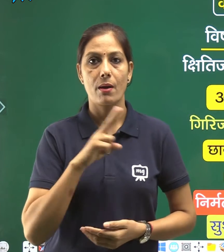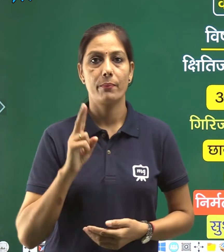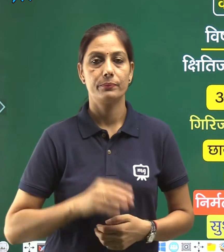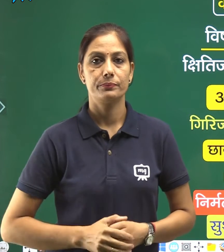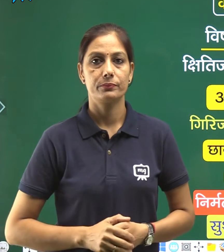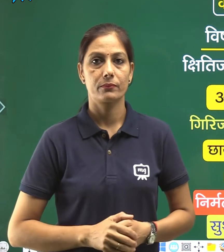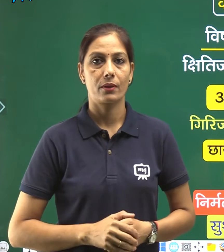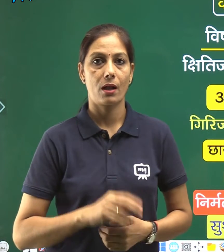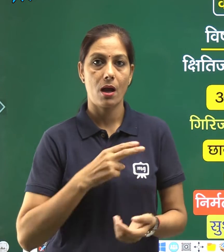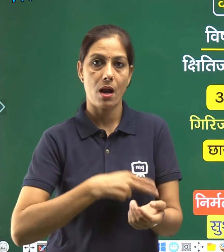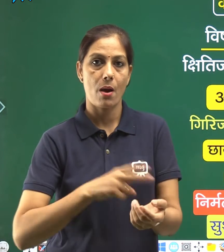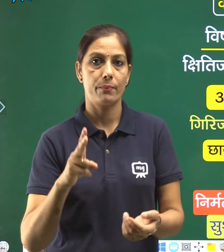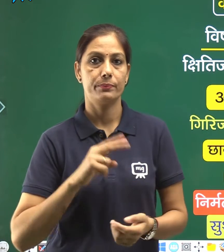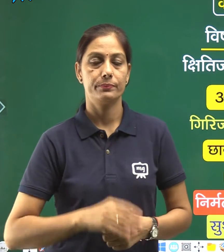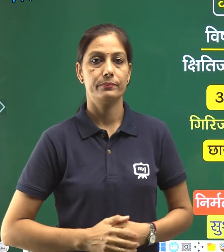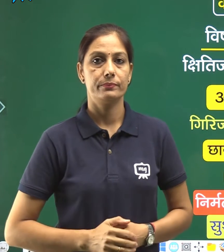गिरिजा कुमार माथुर।